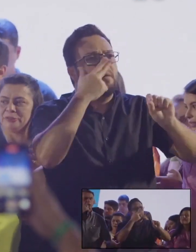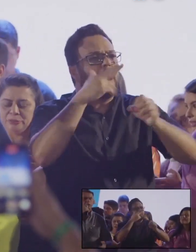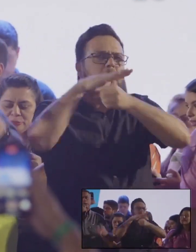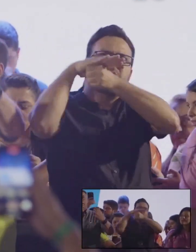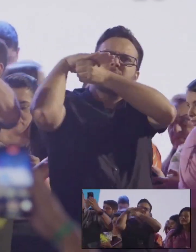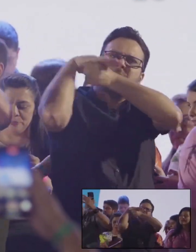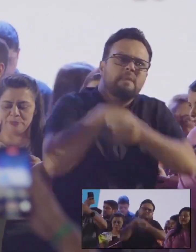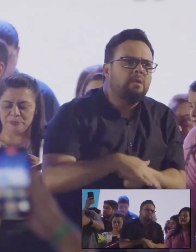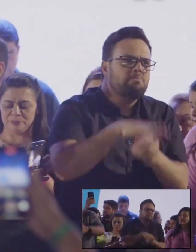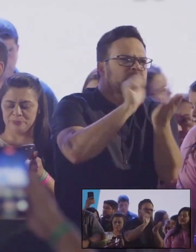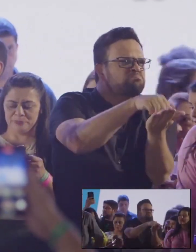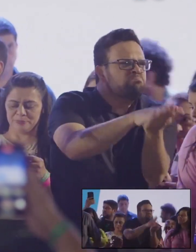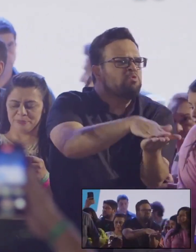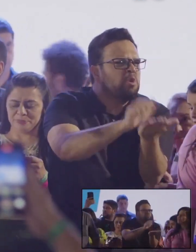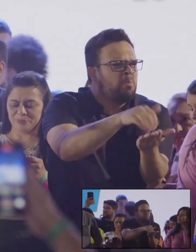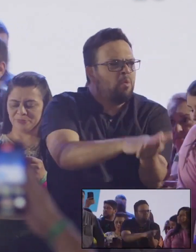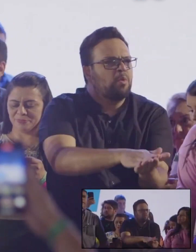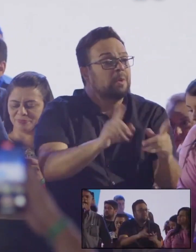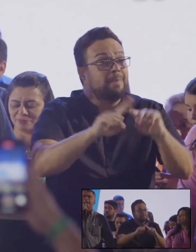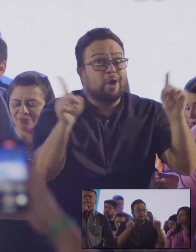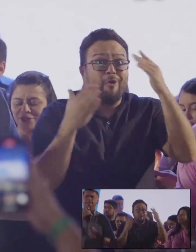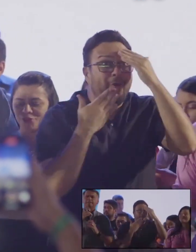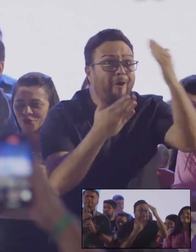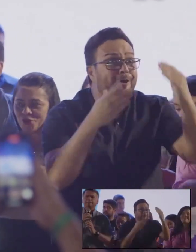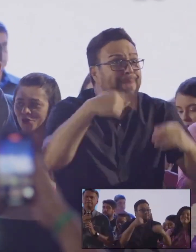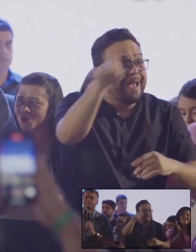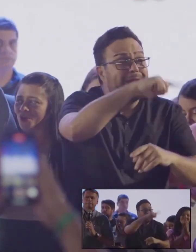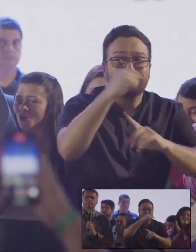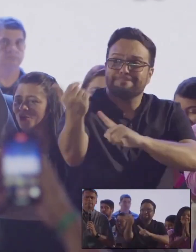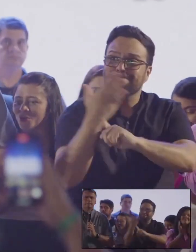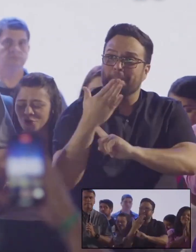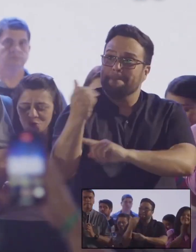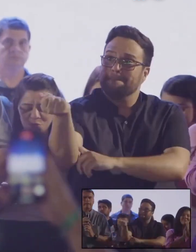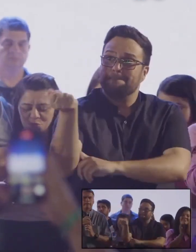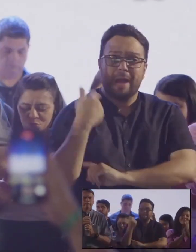de multas. Muito obrigado a todos vocês.